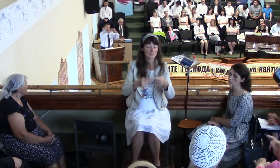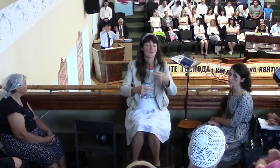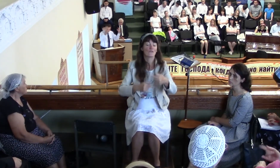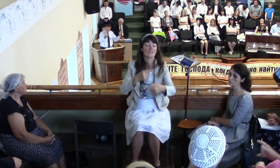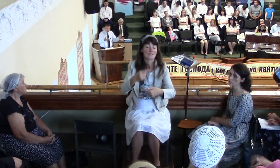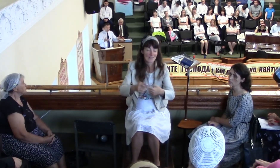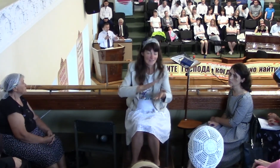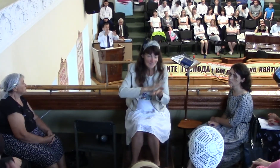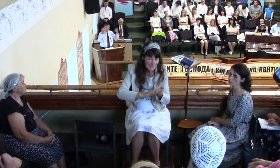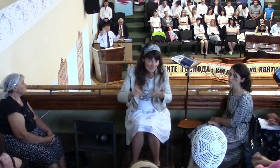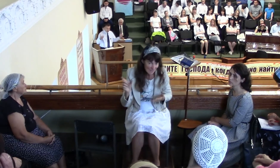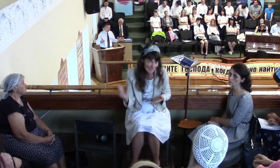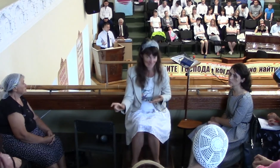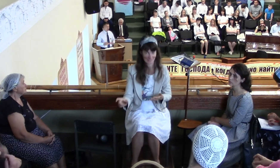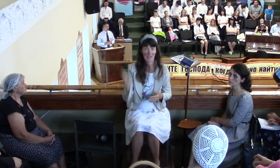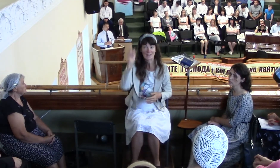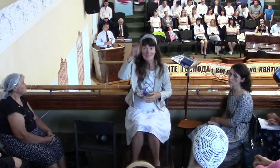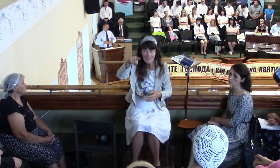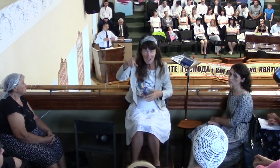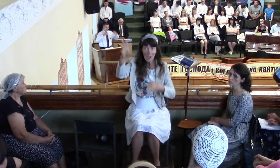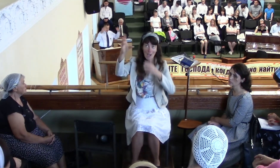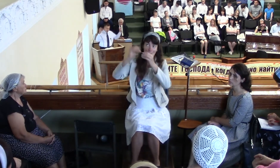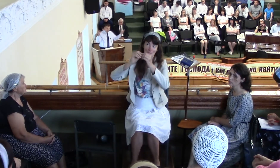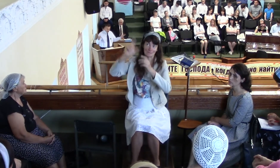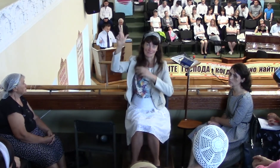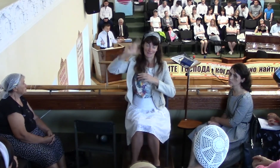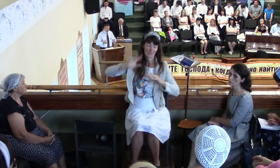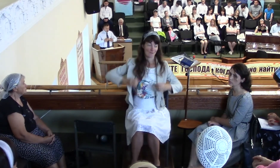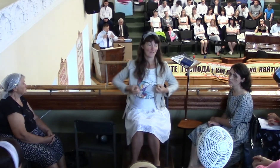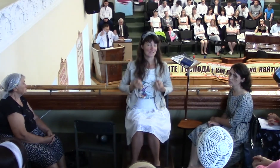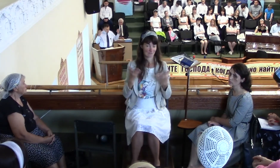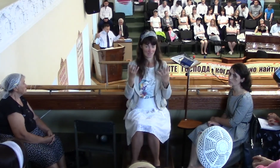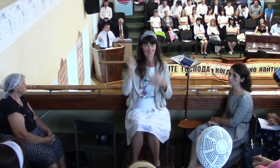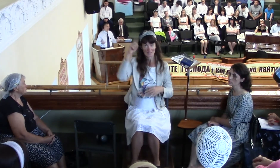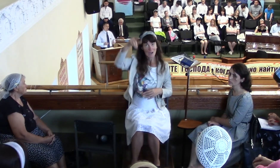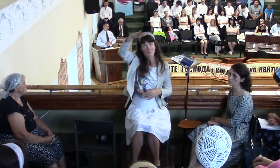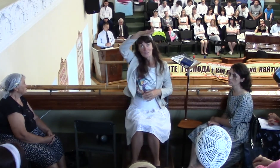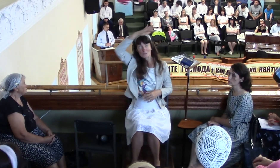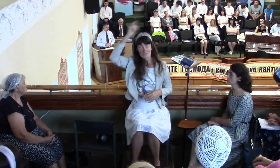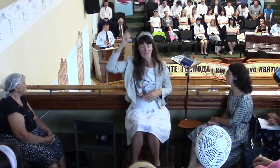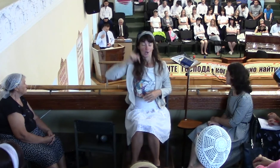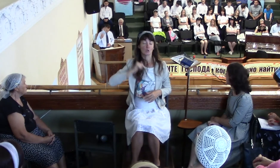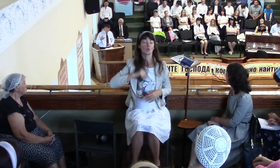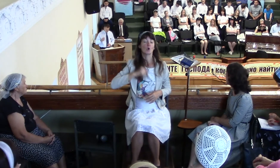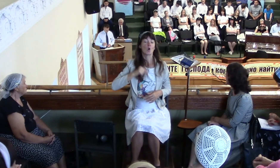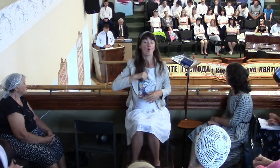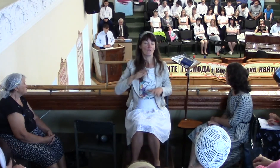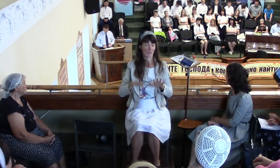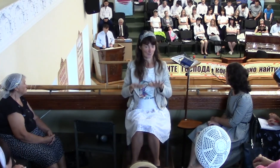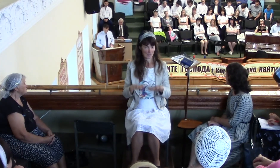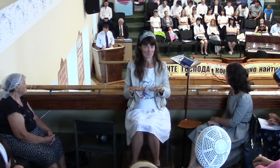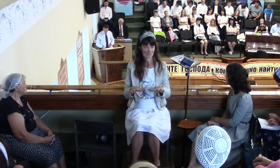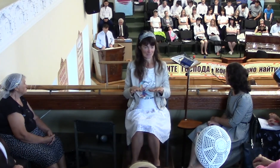святых, там во свете, место Его присутствия, небеса, вот эта духовная сфера.